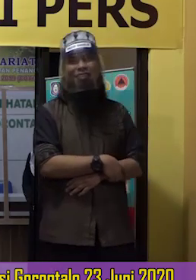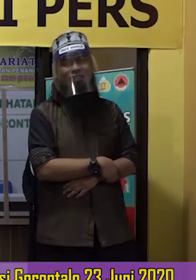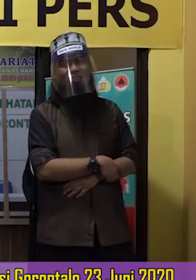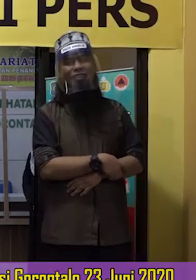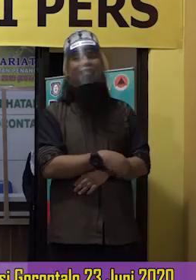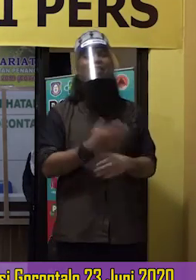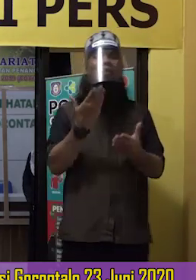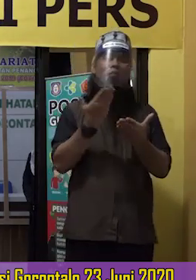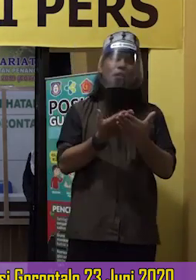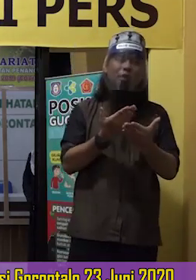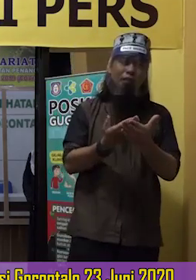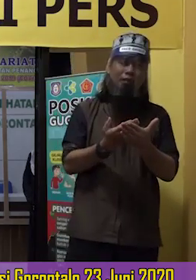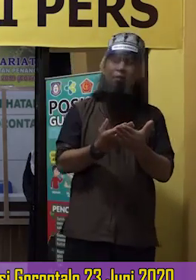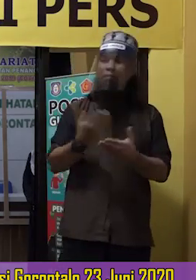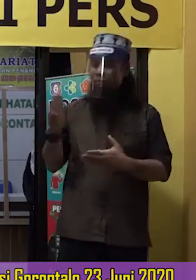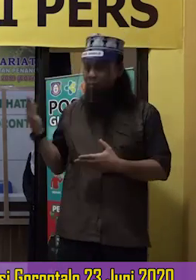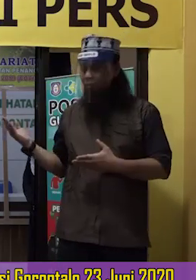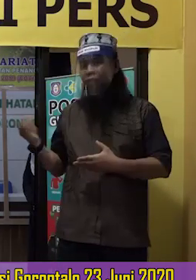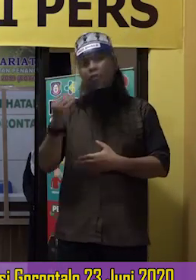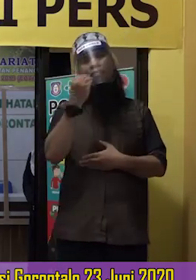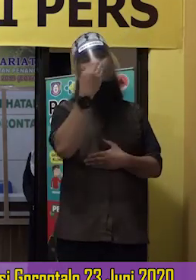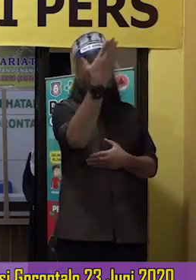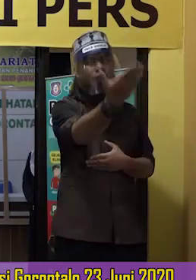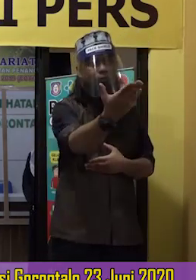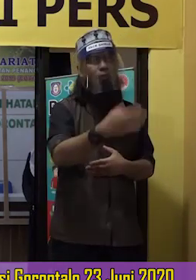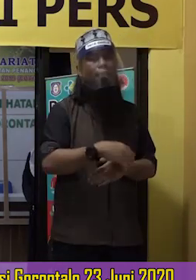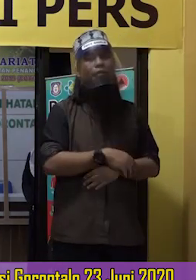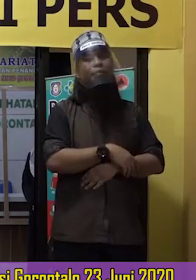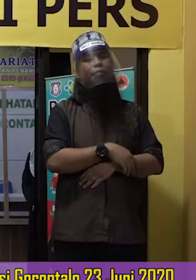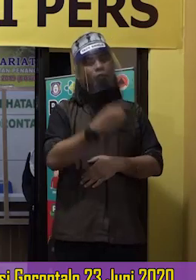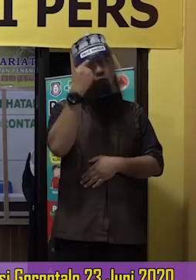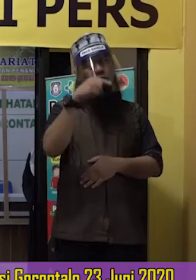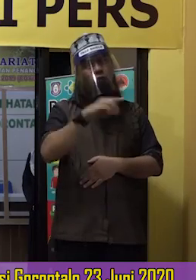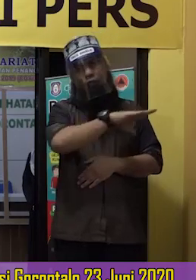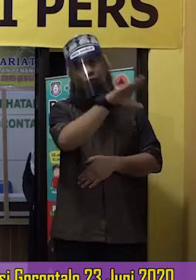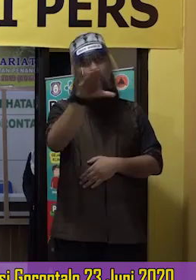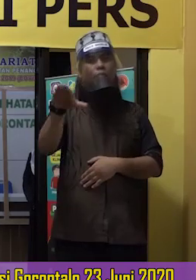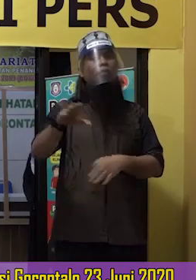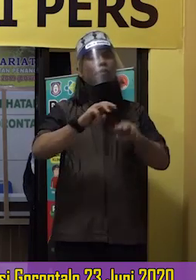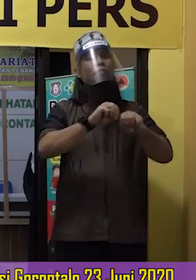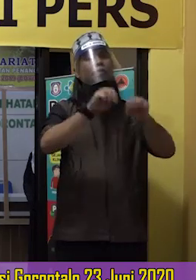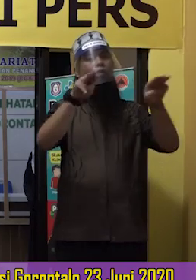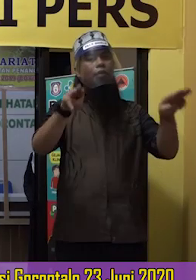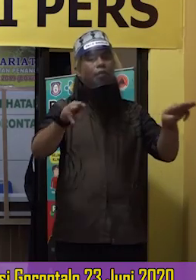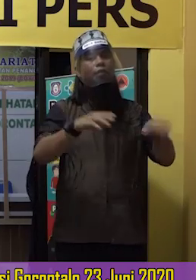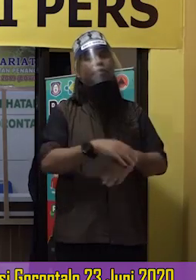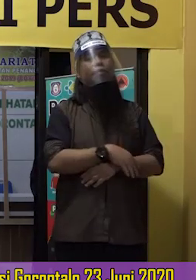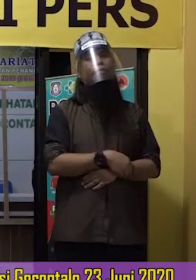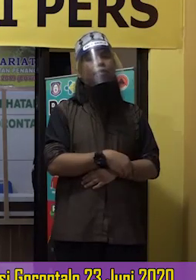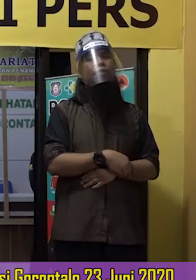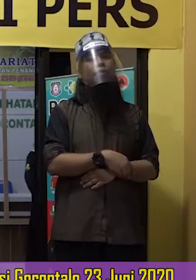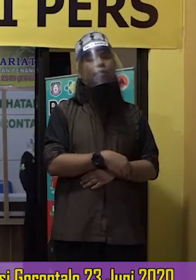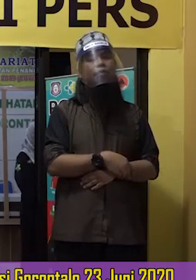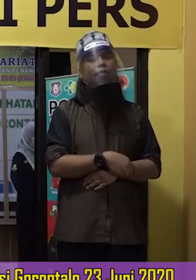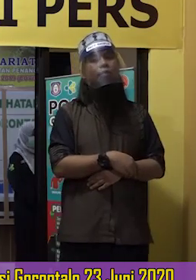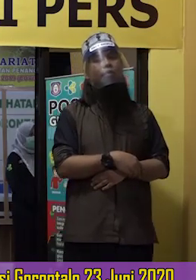Ya, terima kasih. Kami menghimbau terutama kepada masyarakat ketika wabah ini melanda